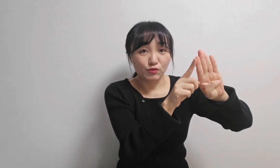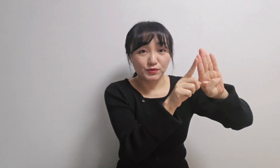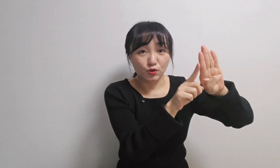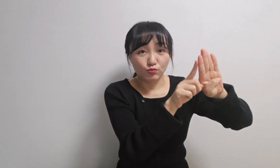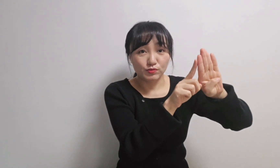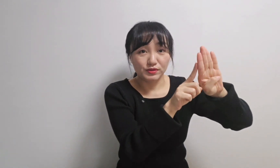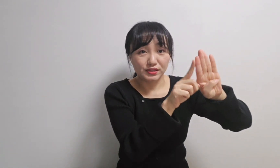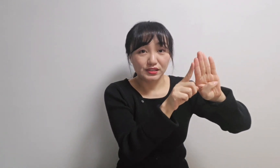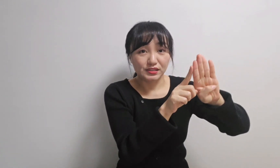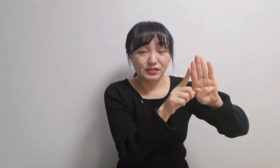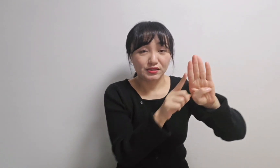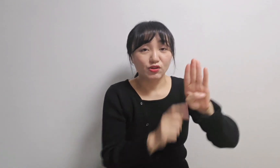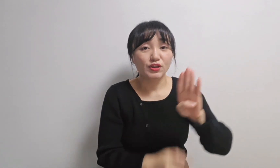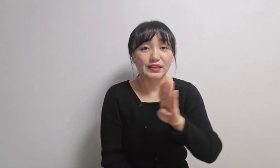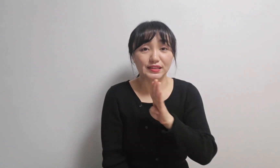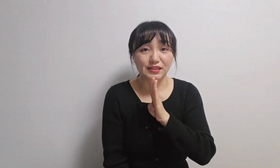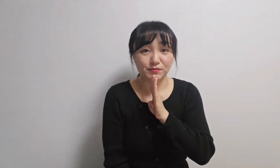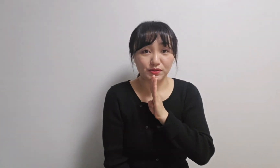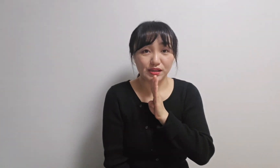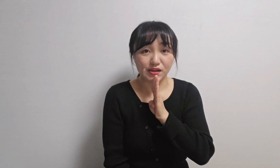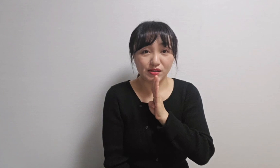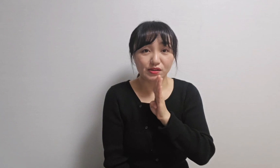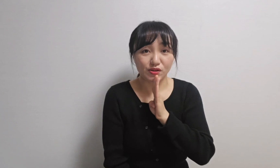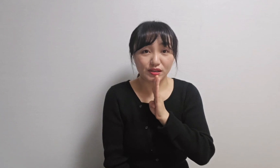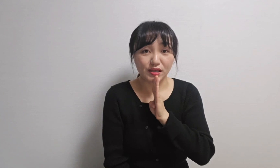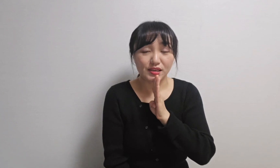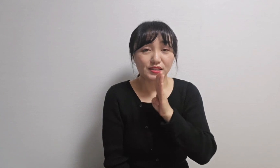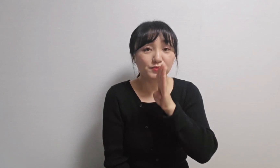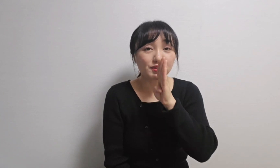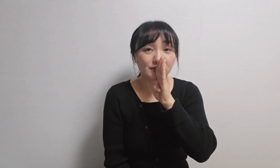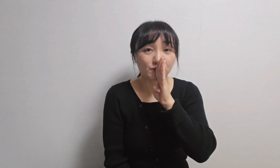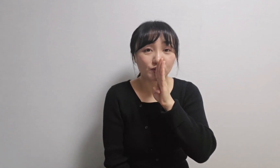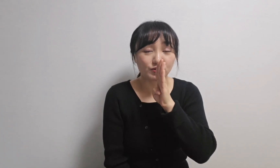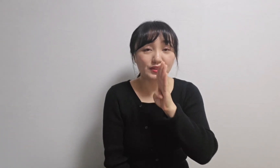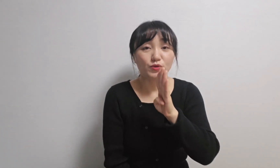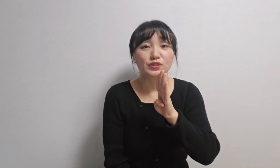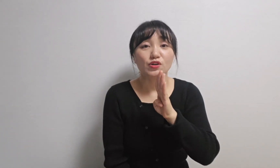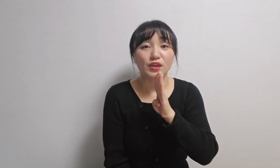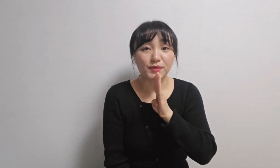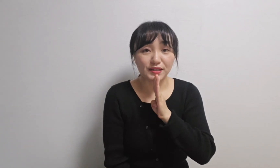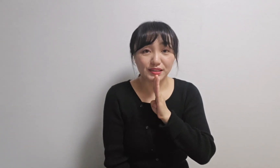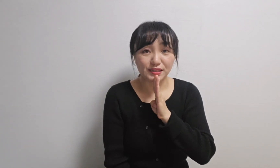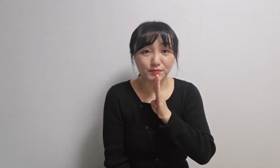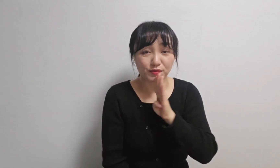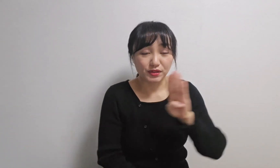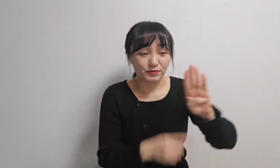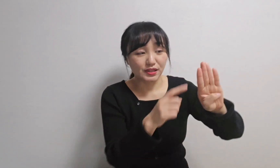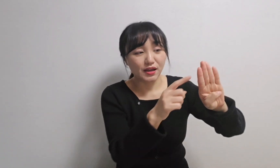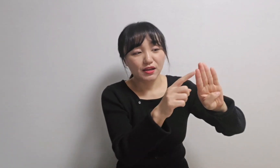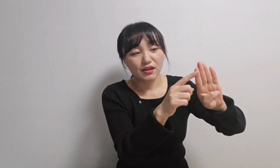검지 요 부분을 턱에 갖다 대시면 돼요. 턱에. 입술까지 올라오진 않고 턱에만 갖다 대시면 됩니다.